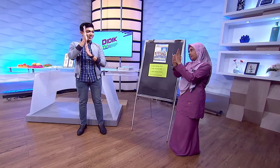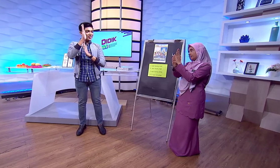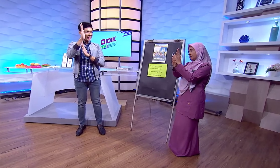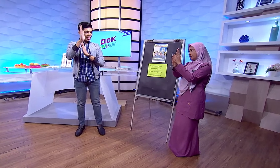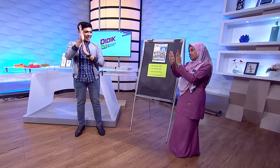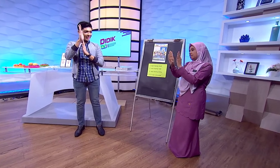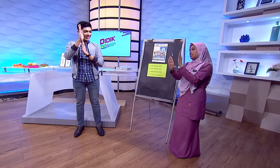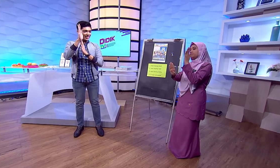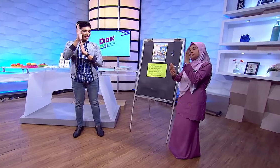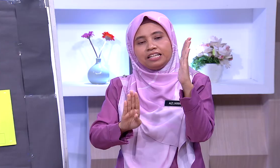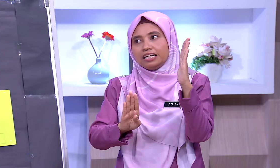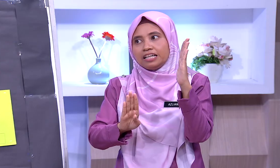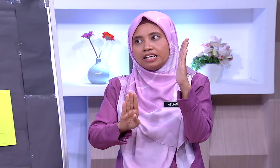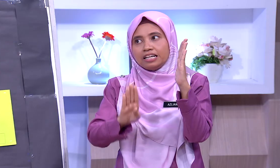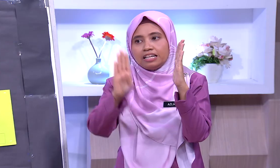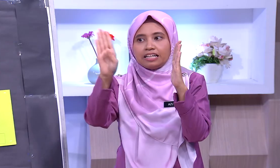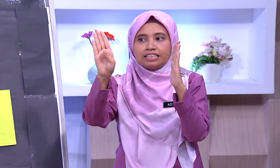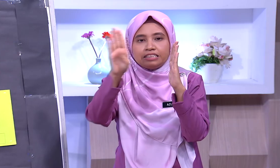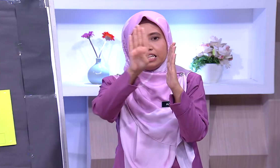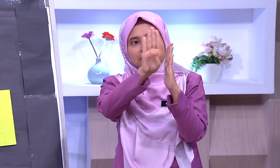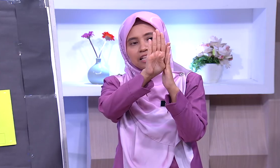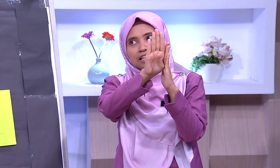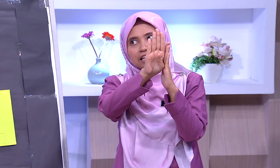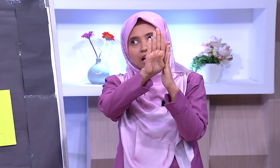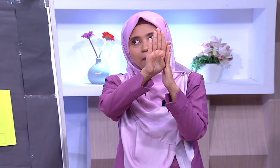bermake-up kini hanya oke